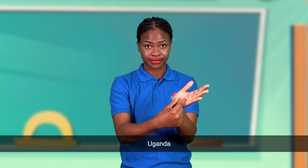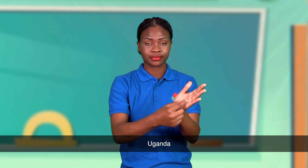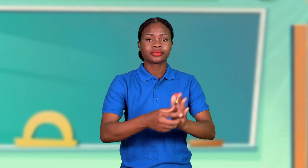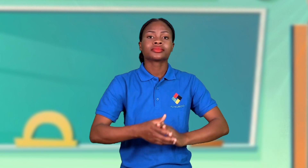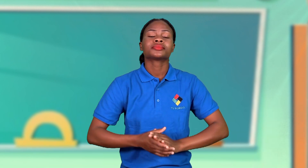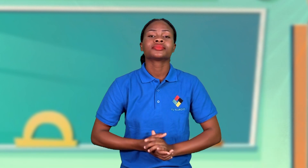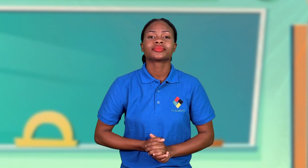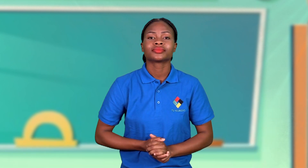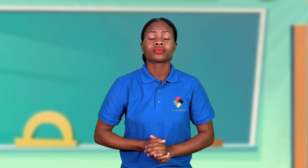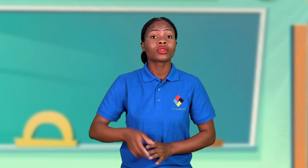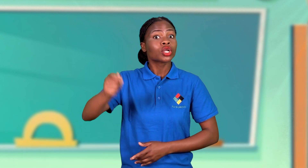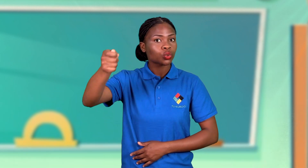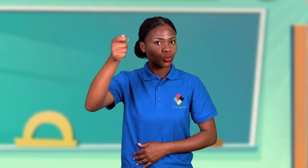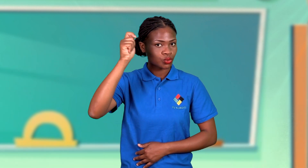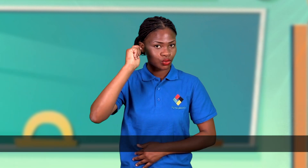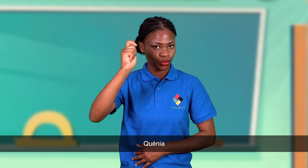Uganda,